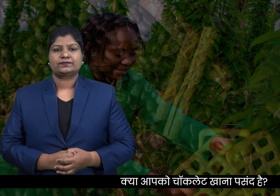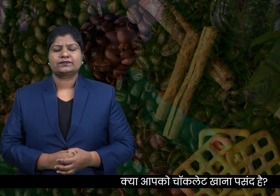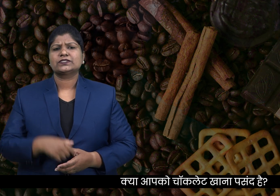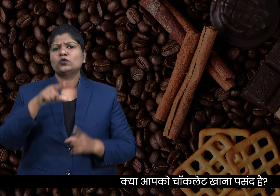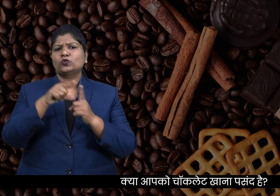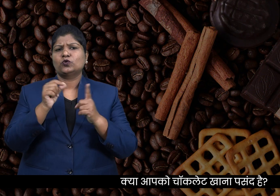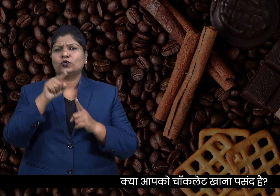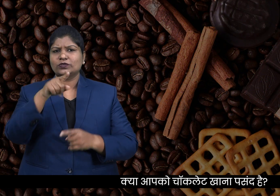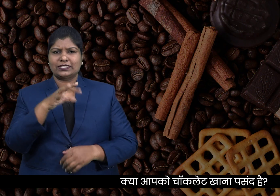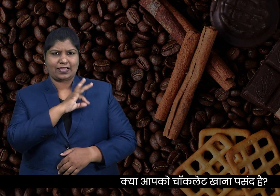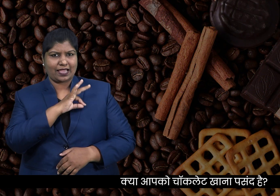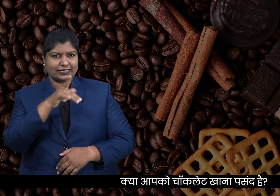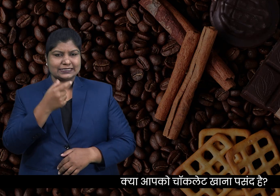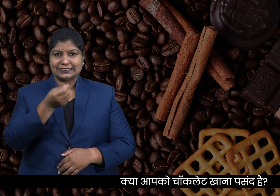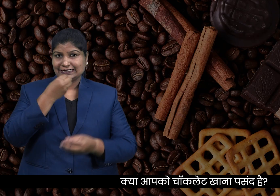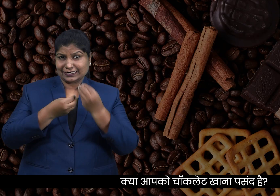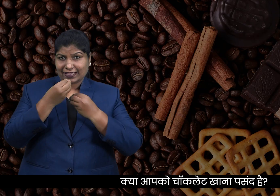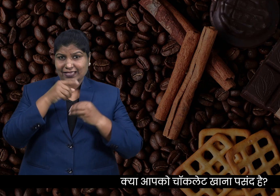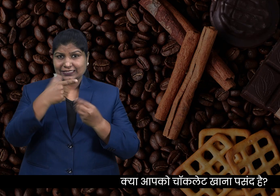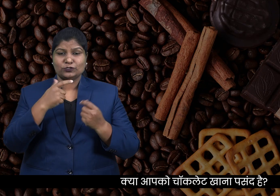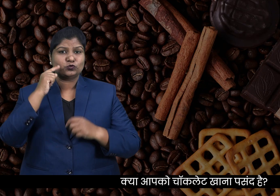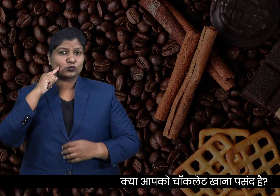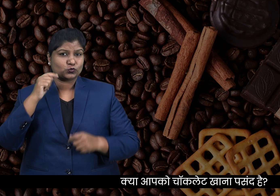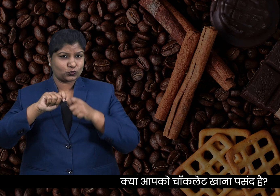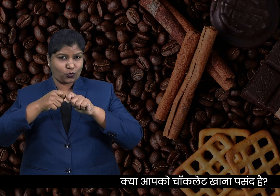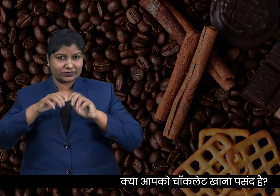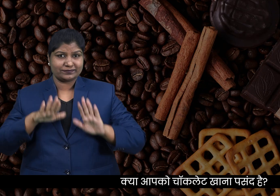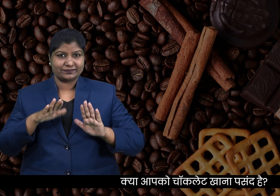क्या आपको चॉकलेट खाना पसंद है?